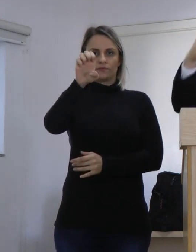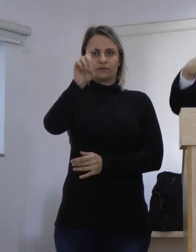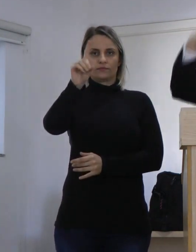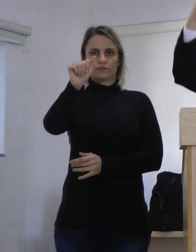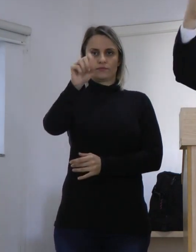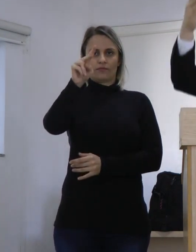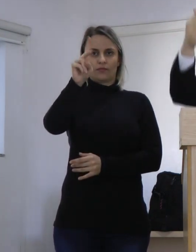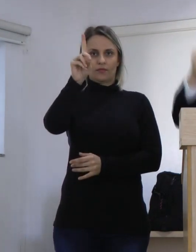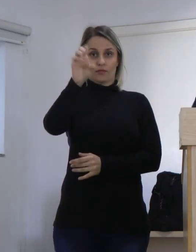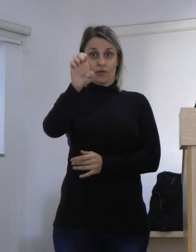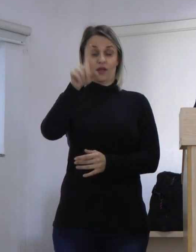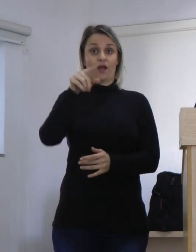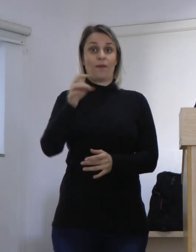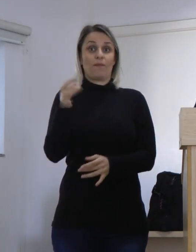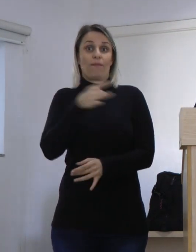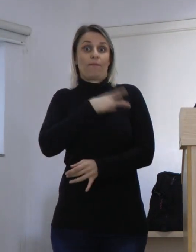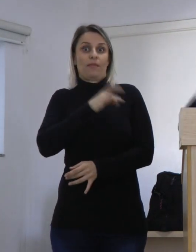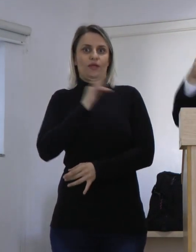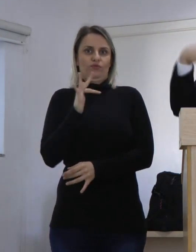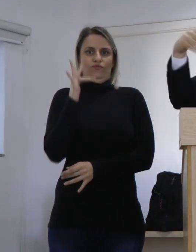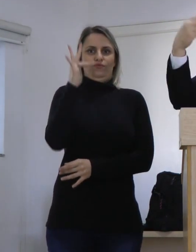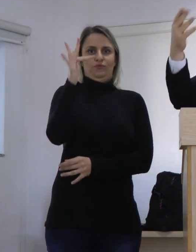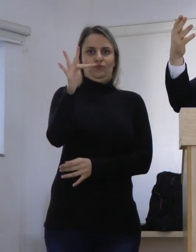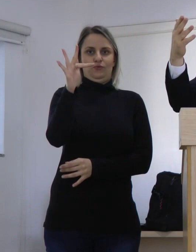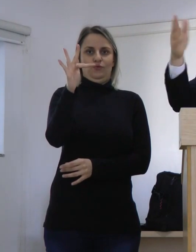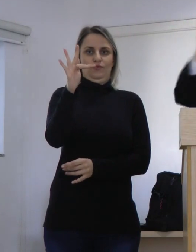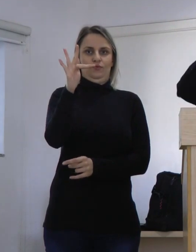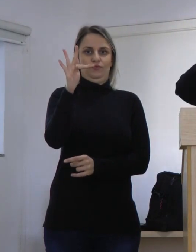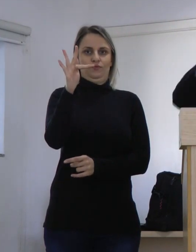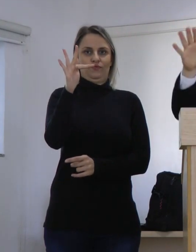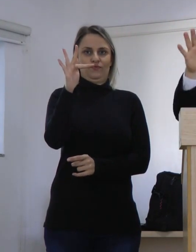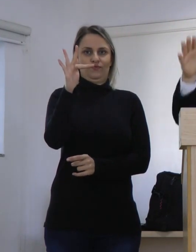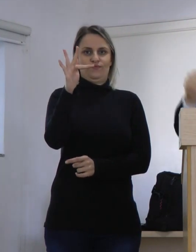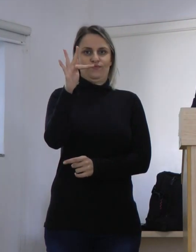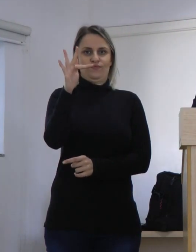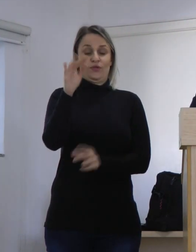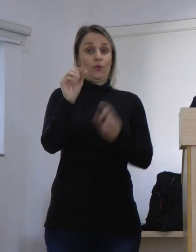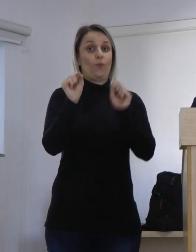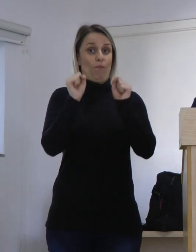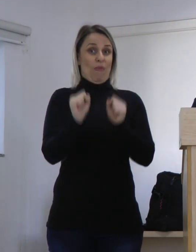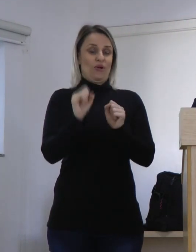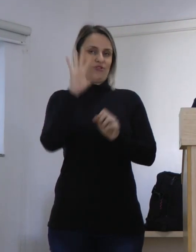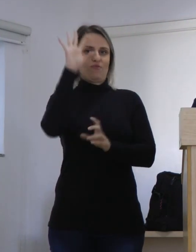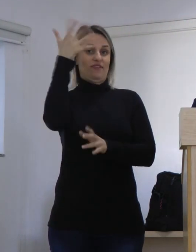Não, o medo do futuro, do que pode acontecer e normalmente não acontece.